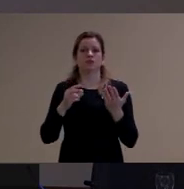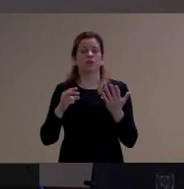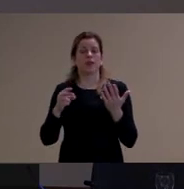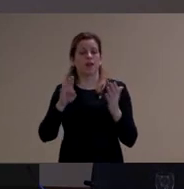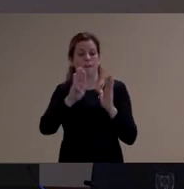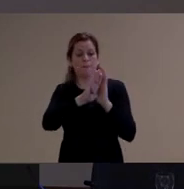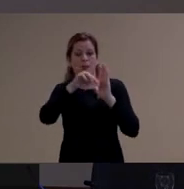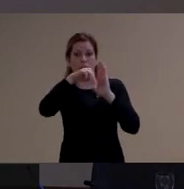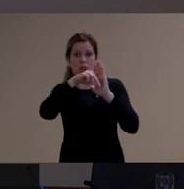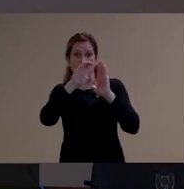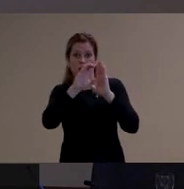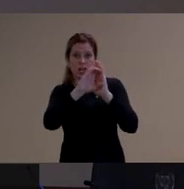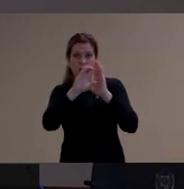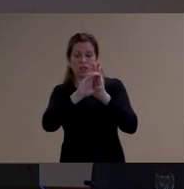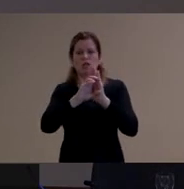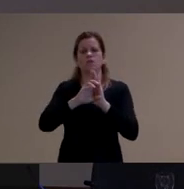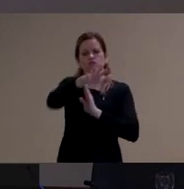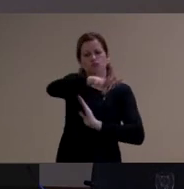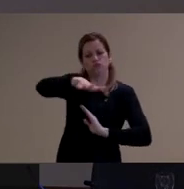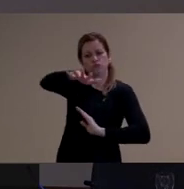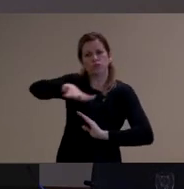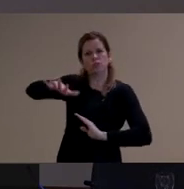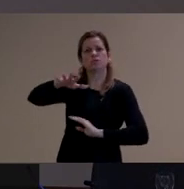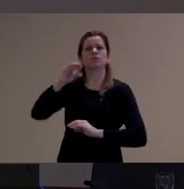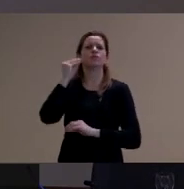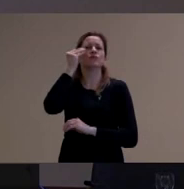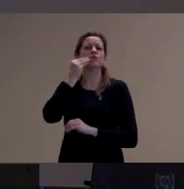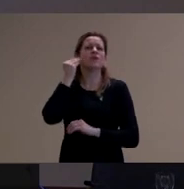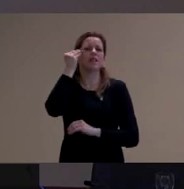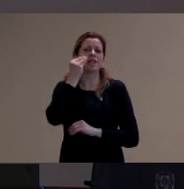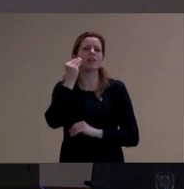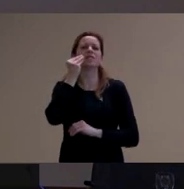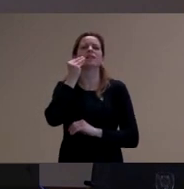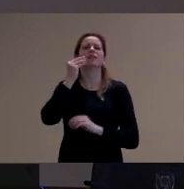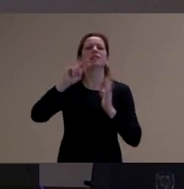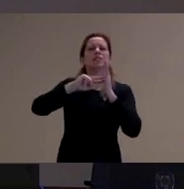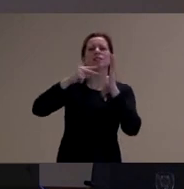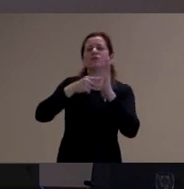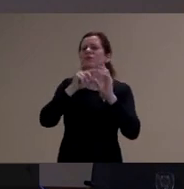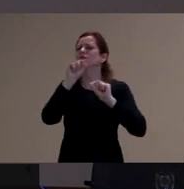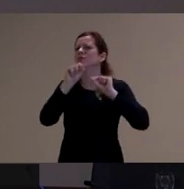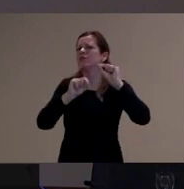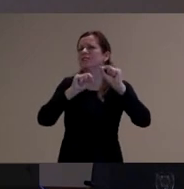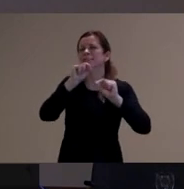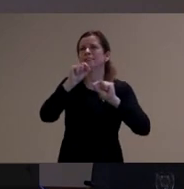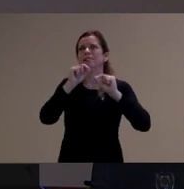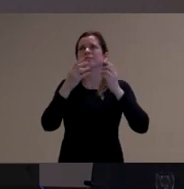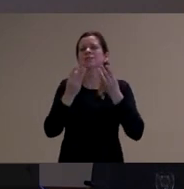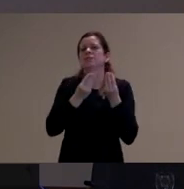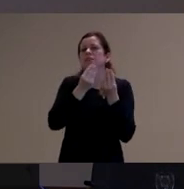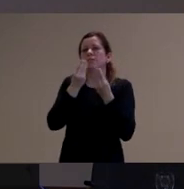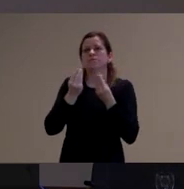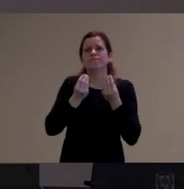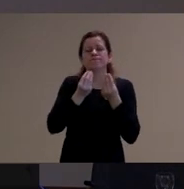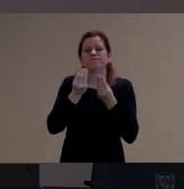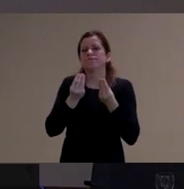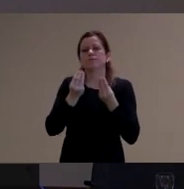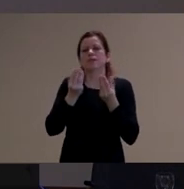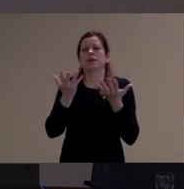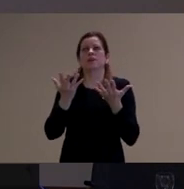os campos de experiência não são tão indicadores né ou não não